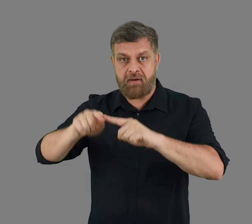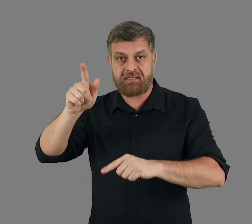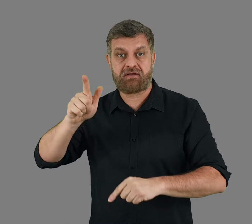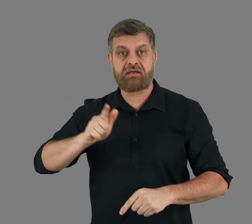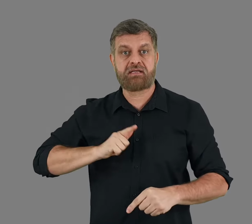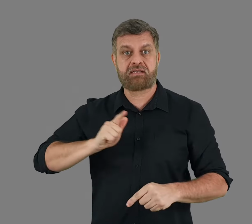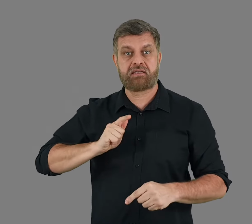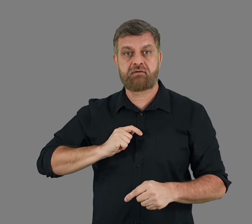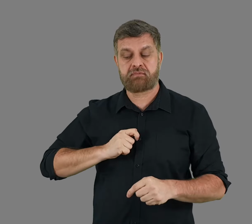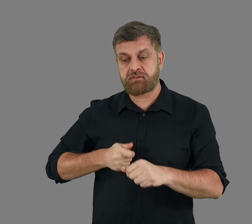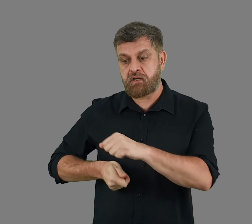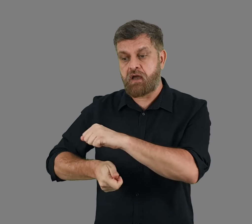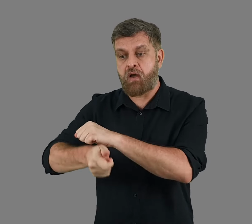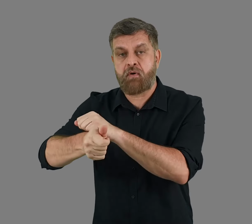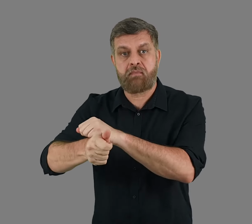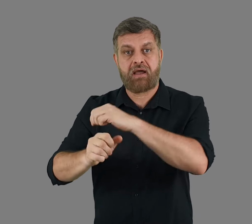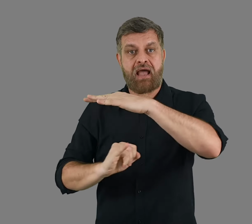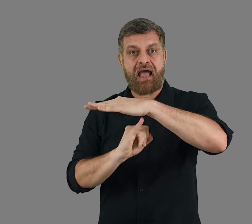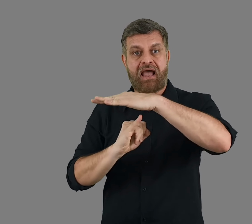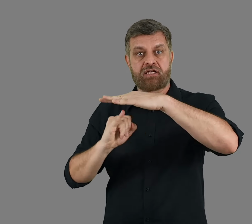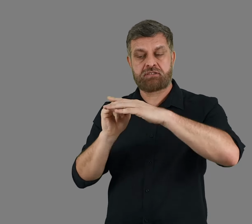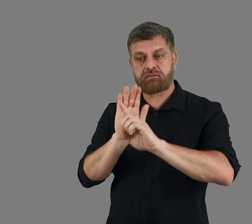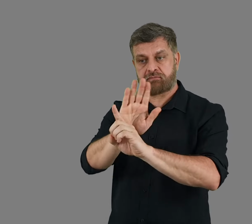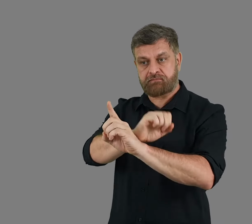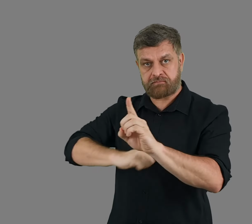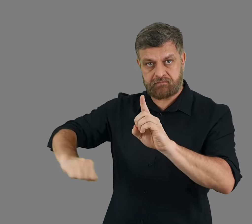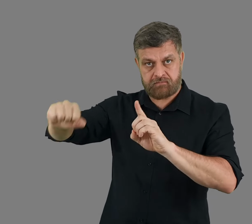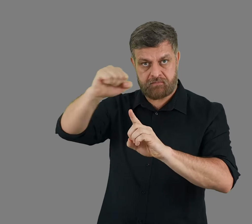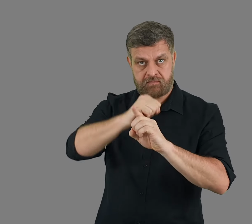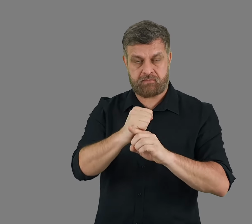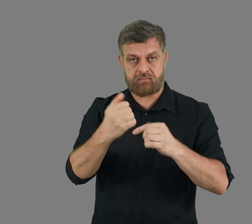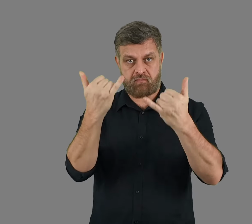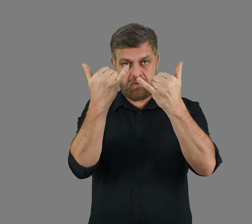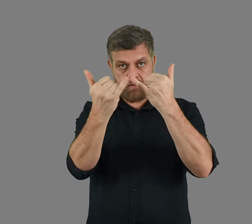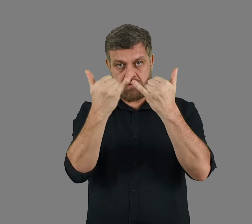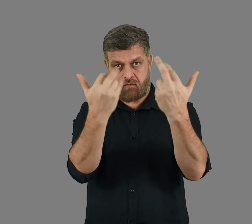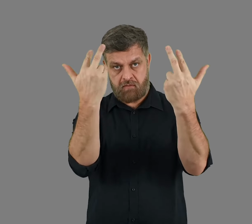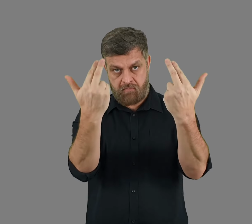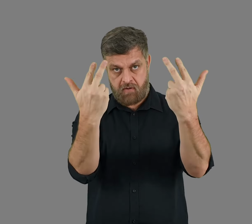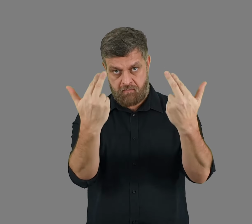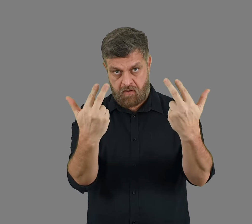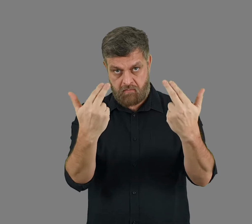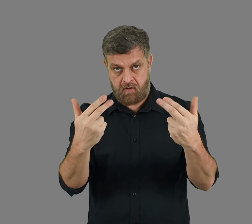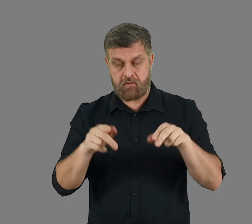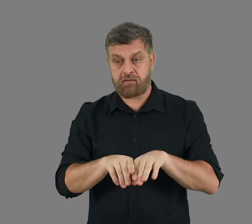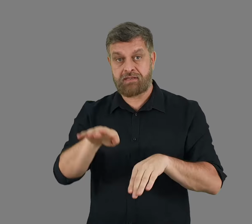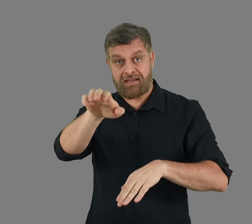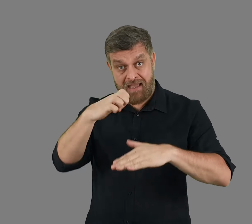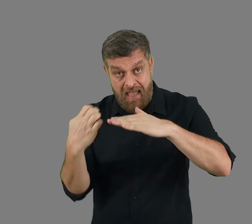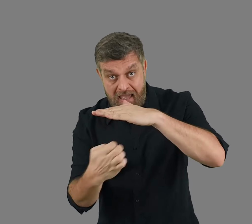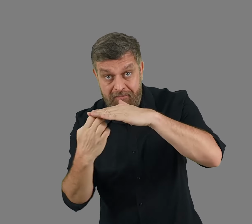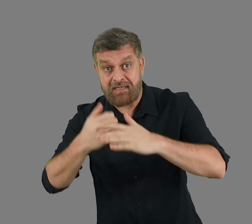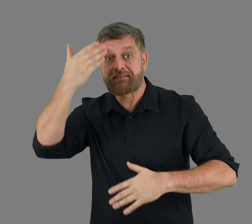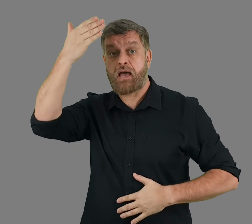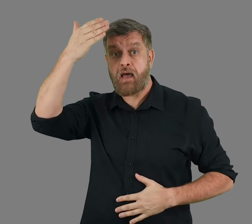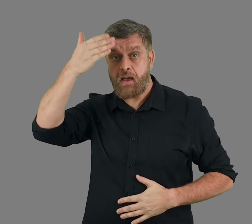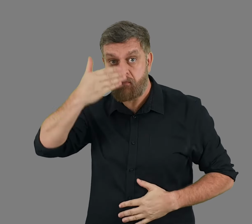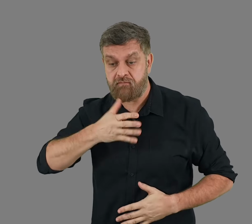destinados para outra entidade assistencial, como gênero, com personalidade jurídica comprovada, sede e